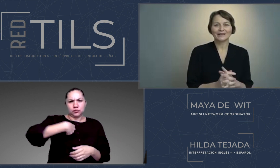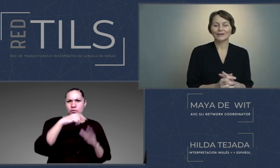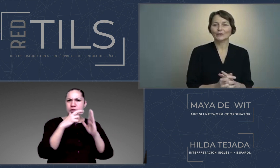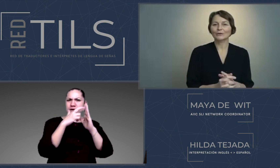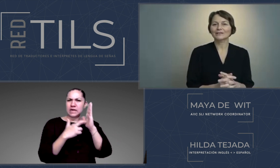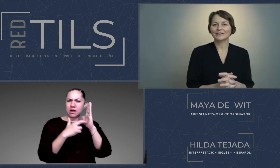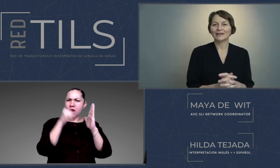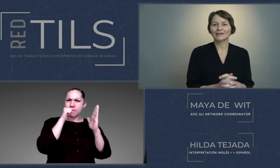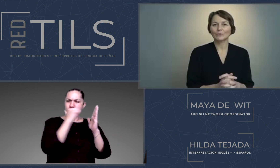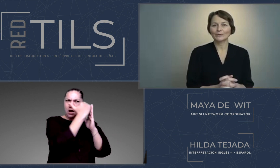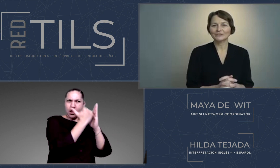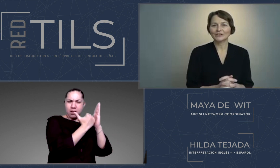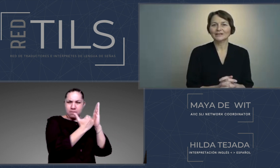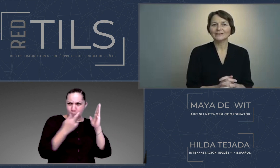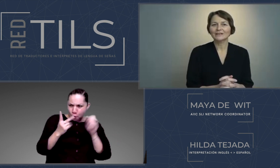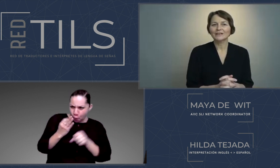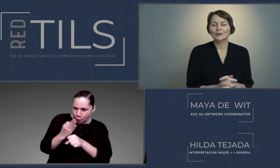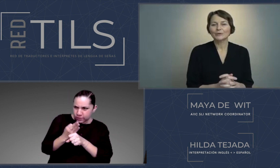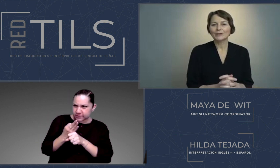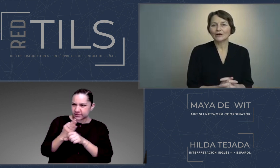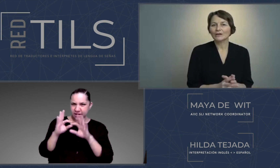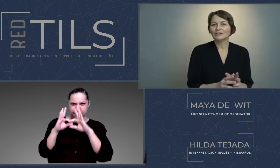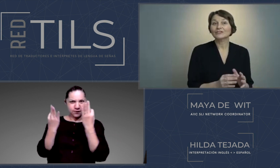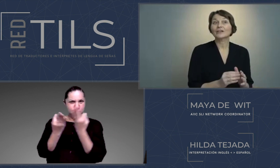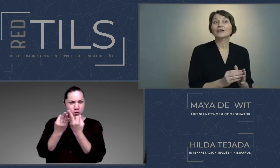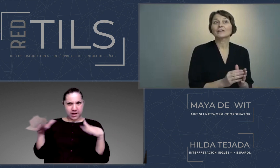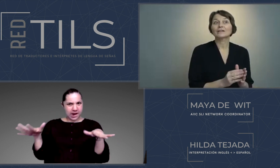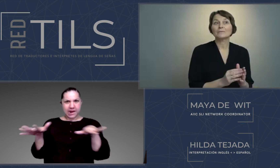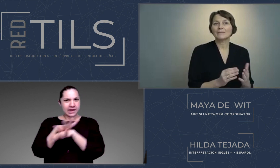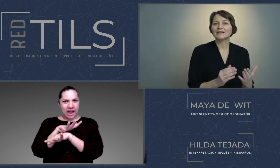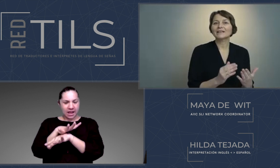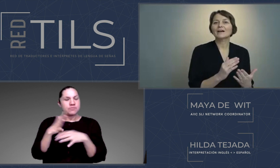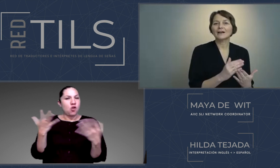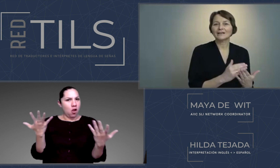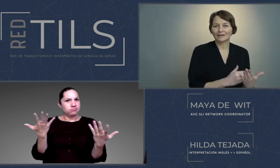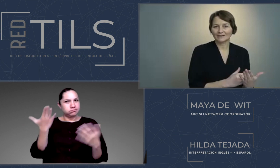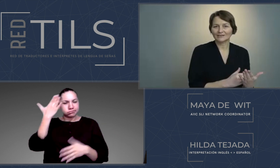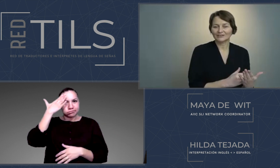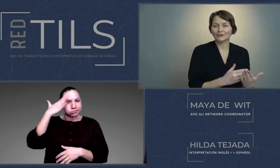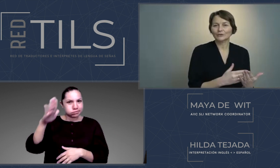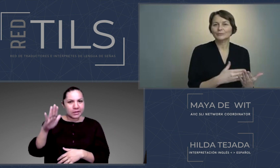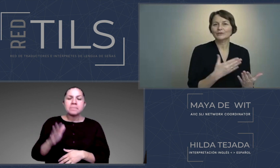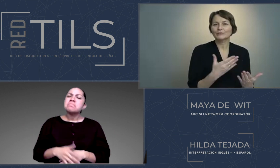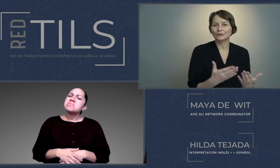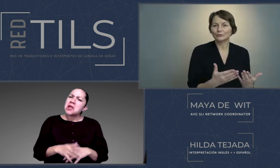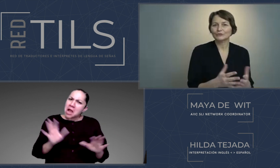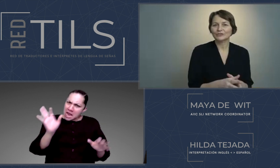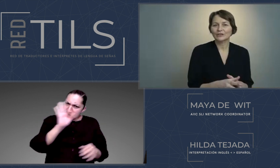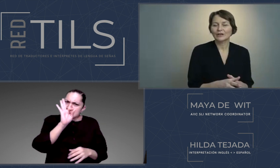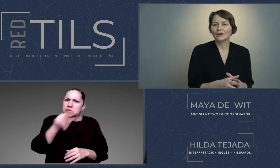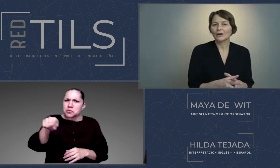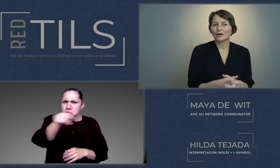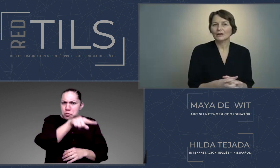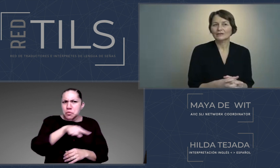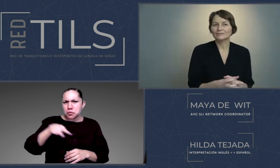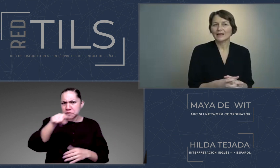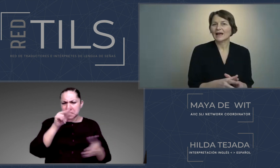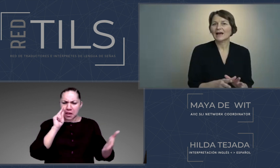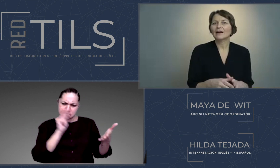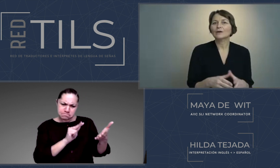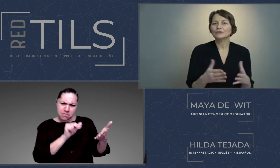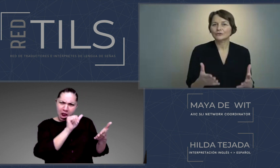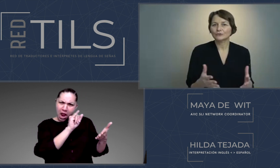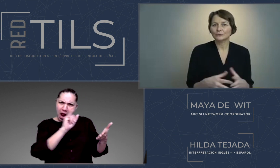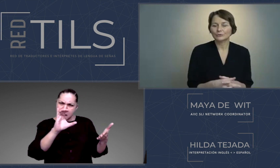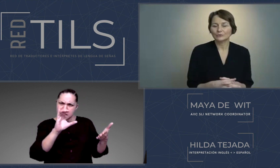si ya lo han hecho, pero yo les recomiendo que vean el sitio de la AIC, porque ahí hay muchos